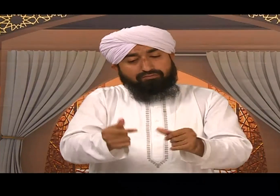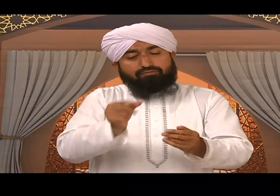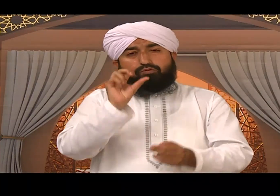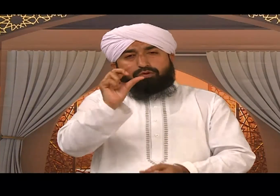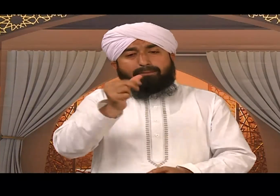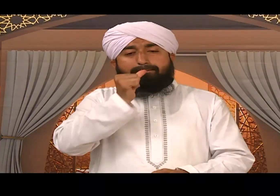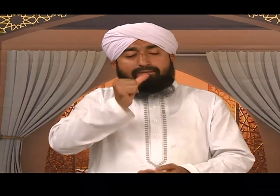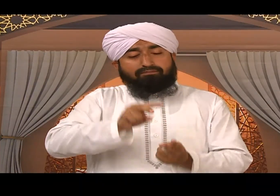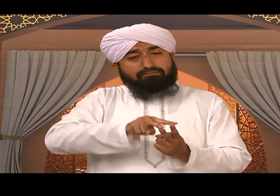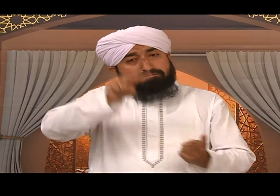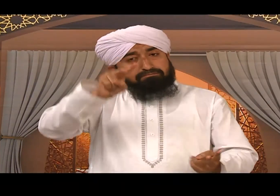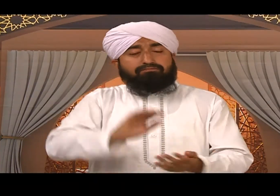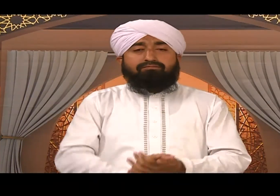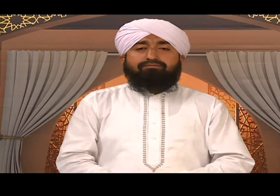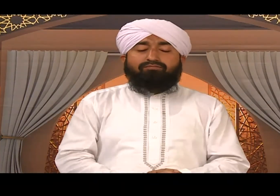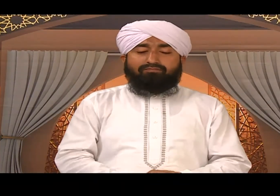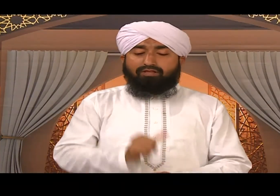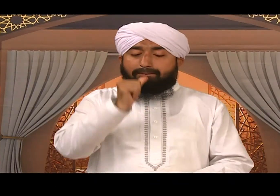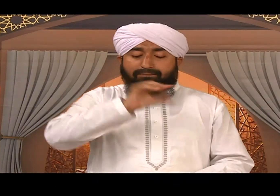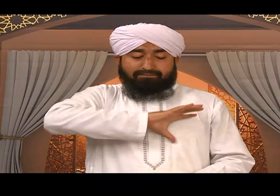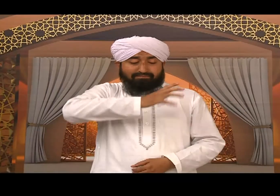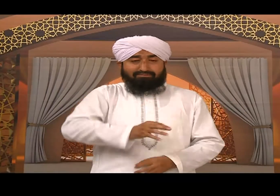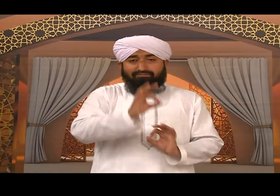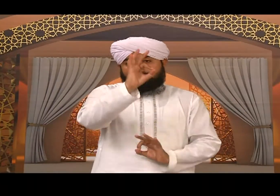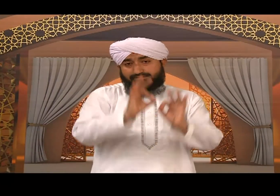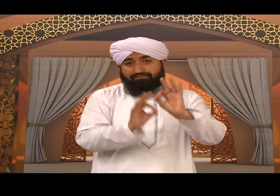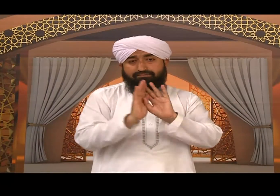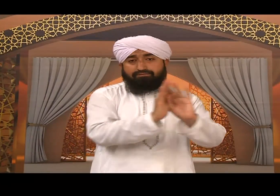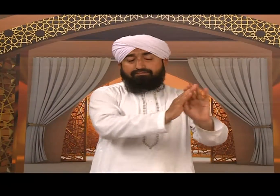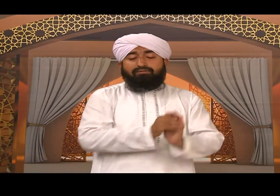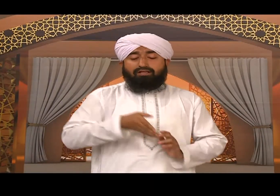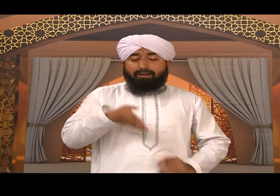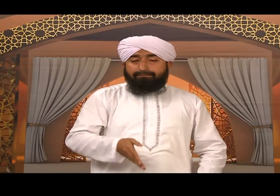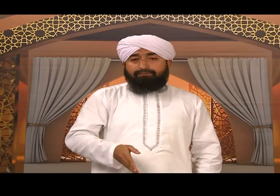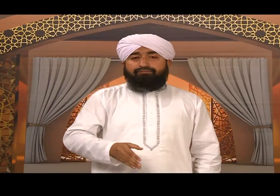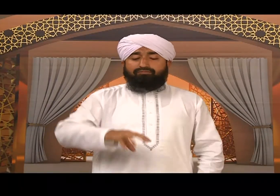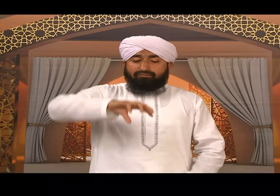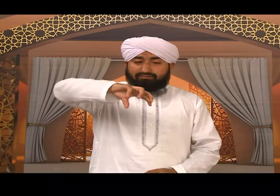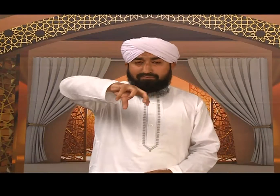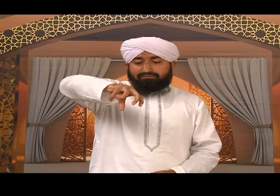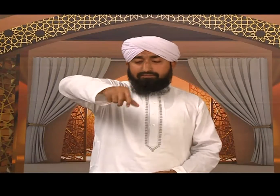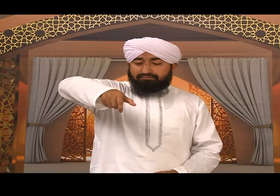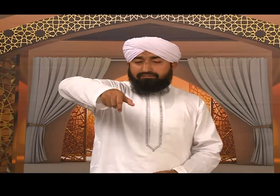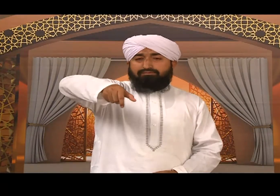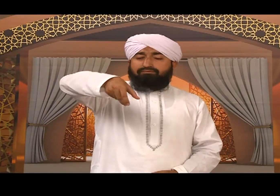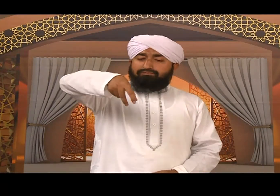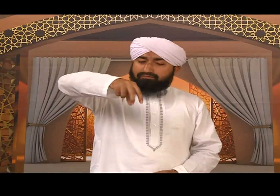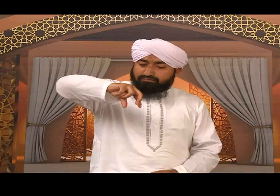ہے اور تھوڑا پانی بہت کا کام دیتا ہے۔ اسراف سے بچنے میں یہ مددگار ہوگا اور فی زمانہ ٹوٹی پر ہاتھ رکھنا